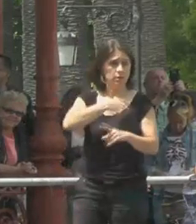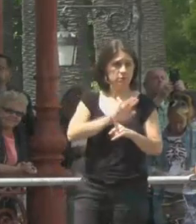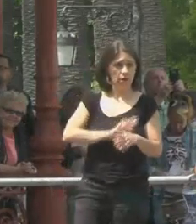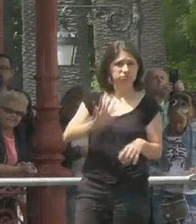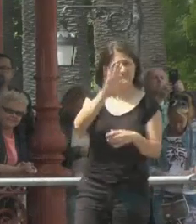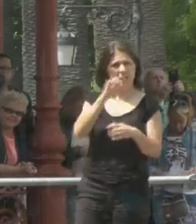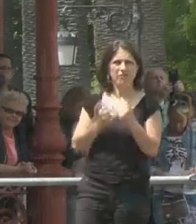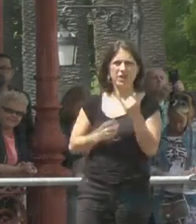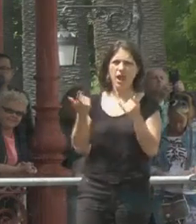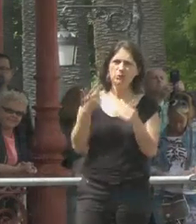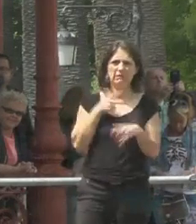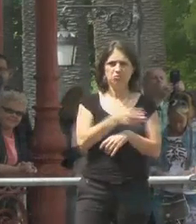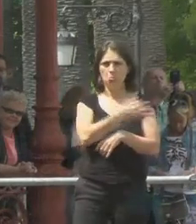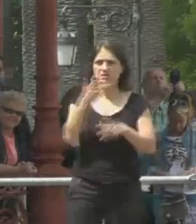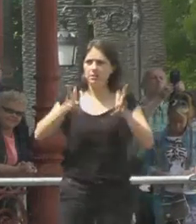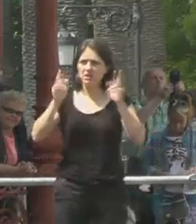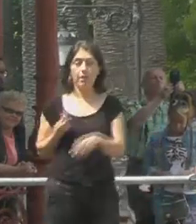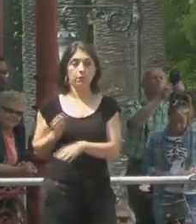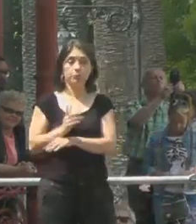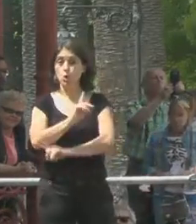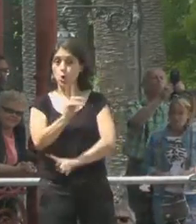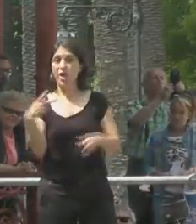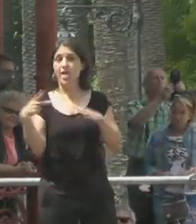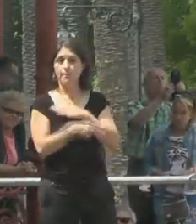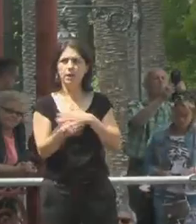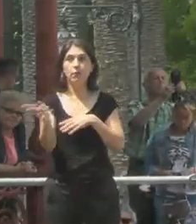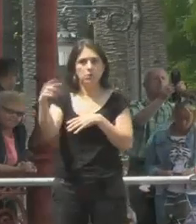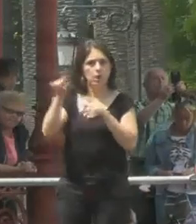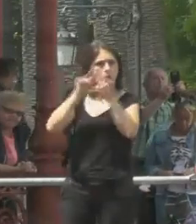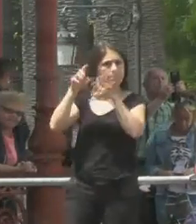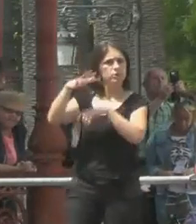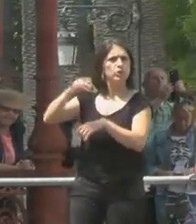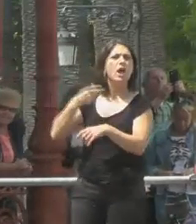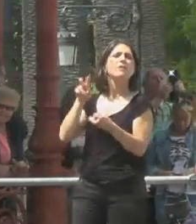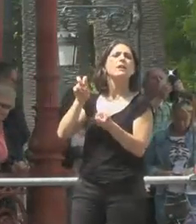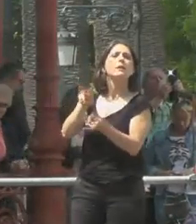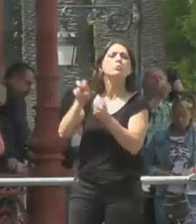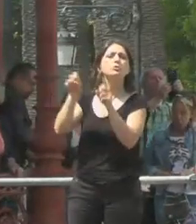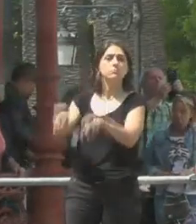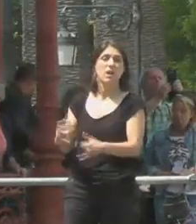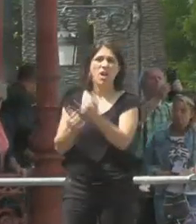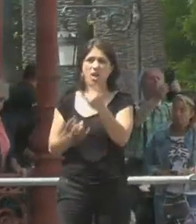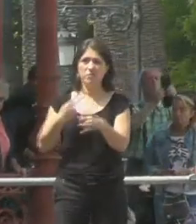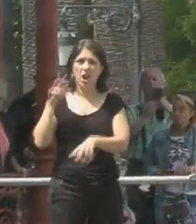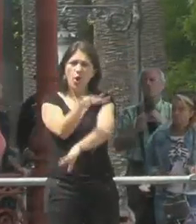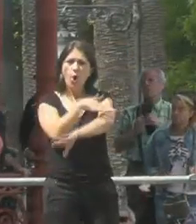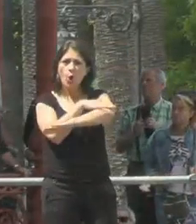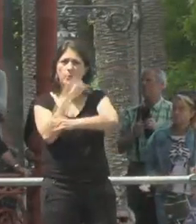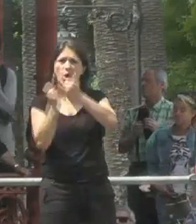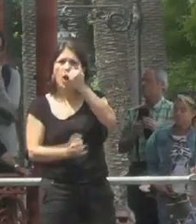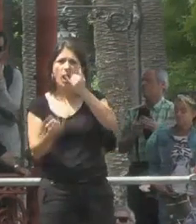y libertades. Tienen las empresas de Panamá, por cierto, un gobierno que tiene ministros con las empresas de Panamá, ¿a quién crees